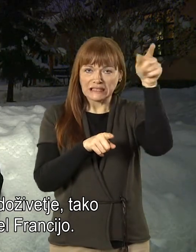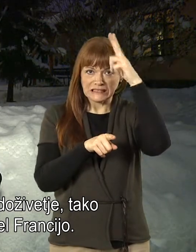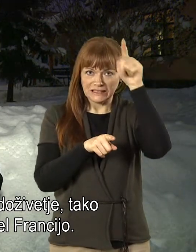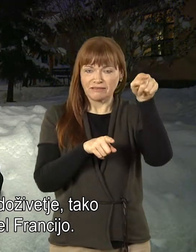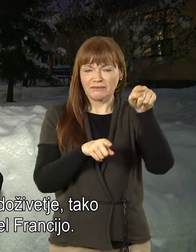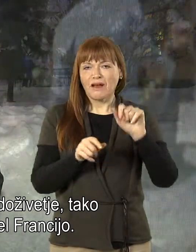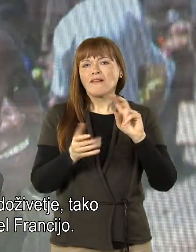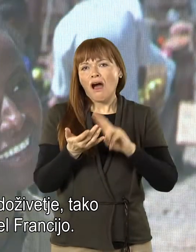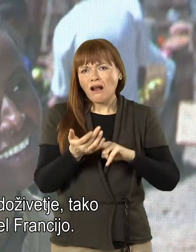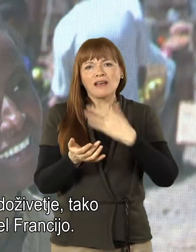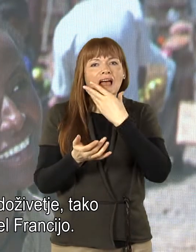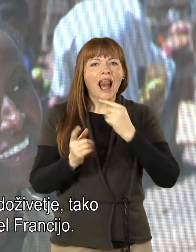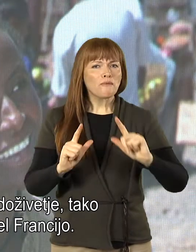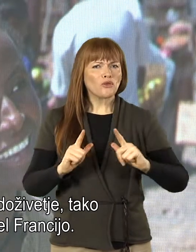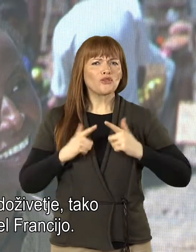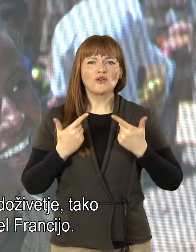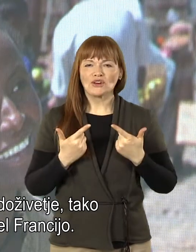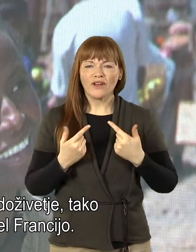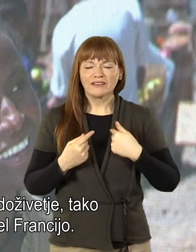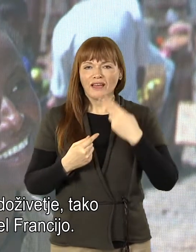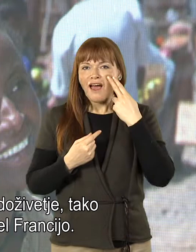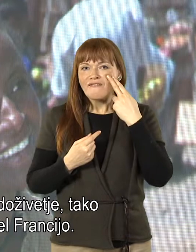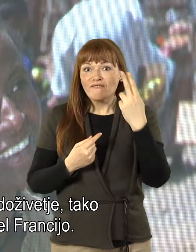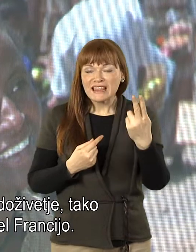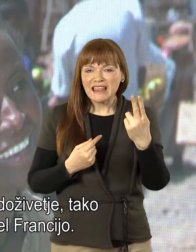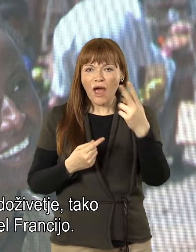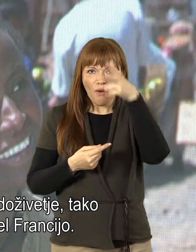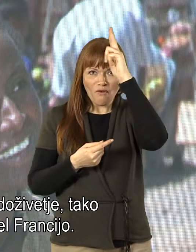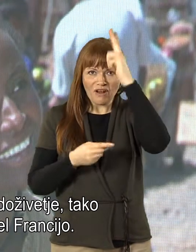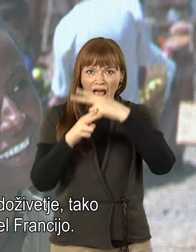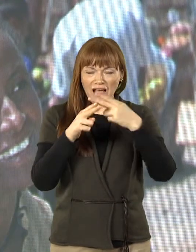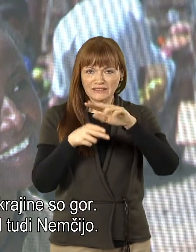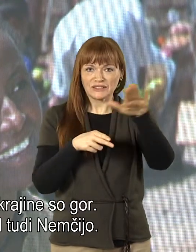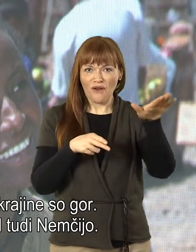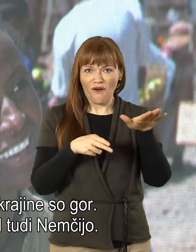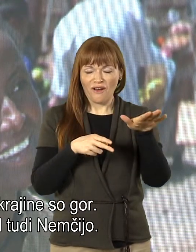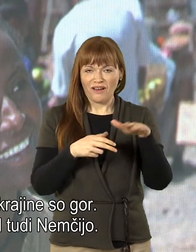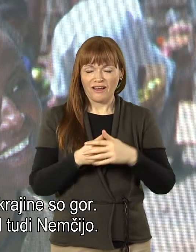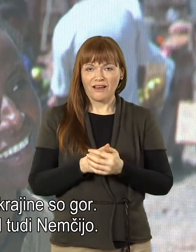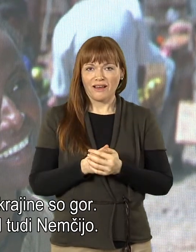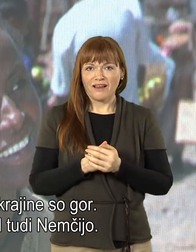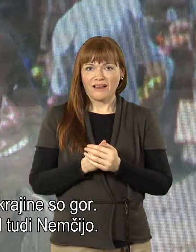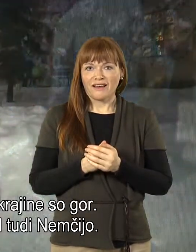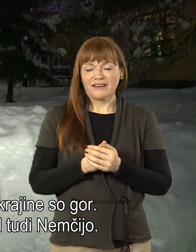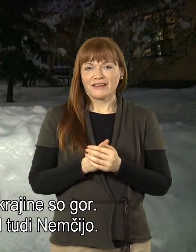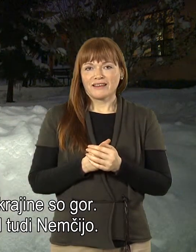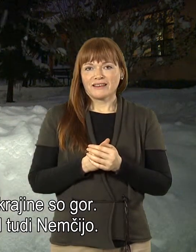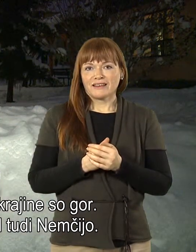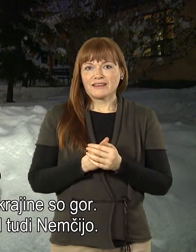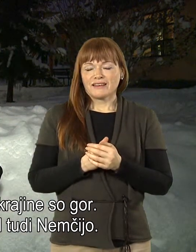lepo doživetje, da sem videl Francijo, Švico, tako